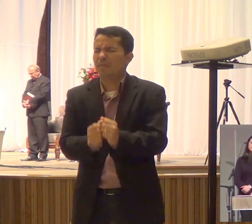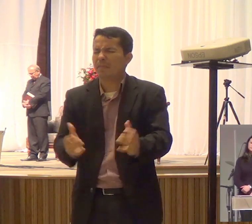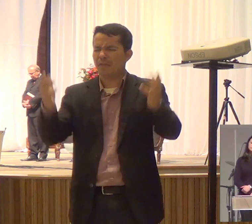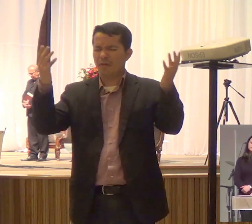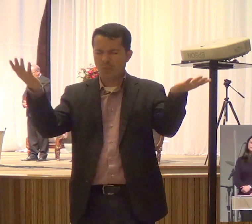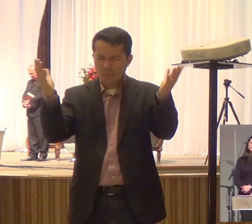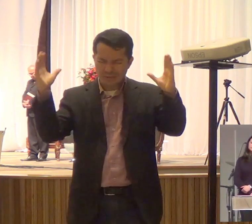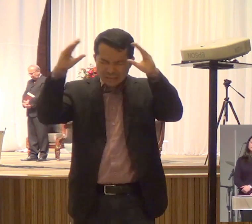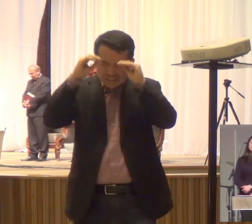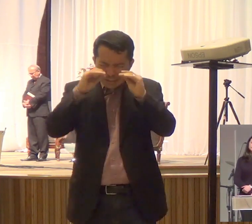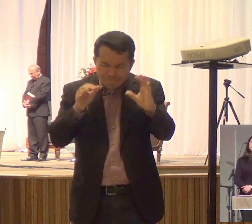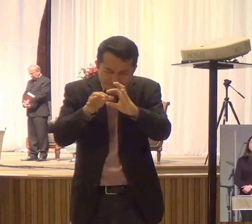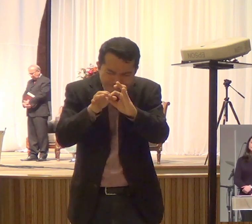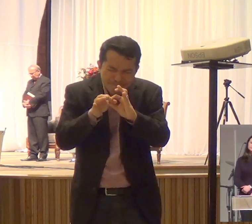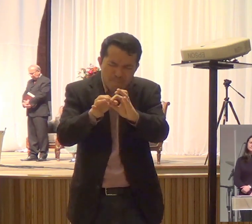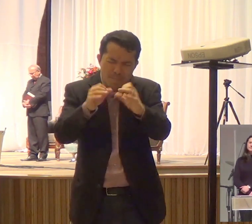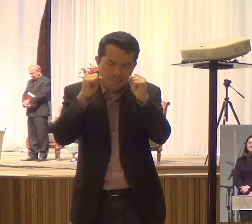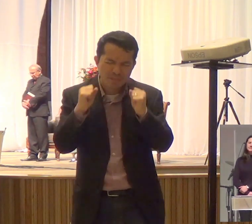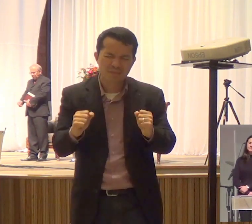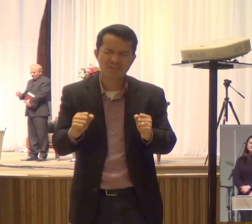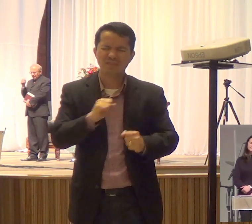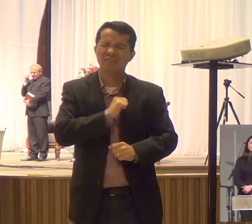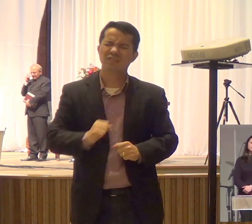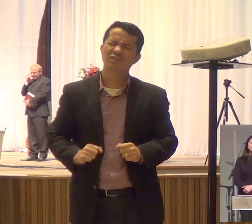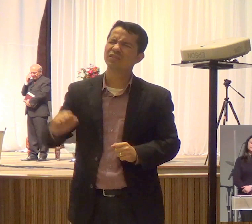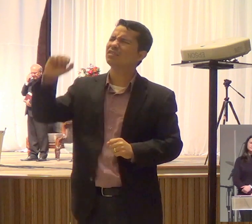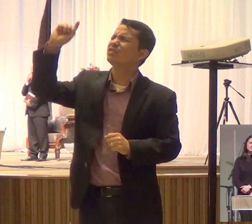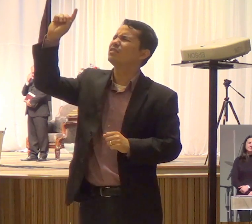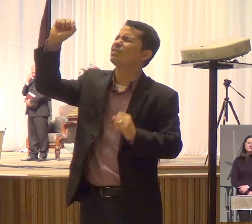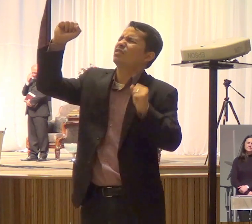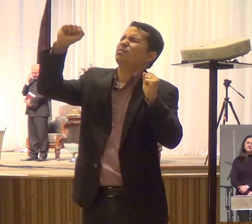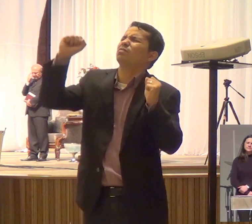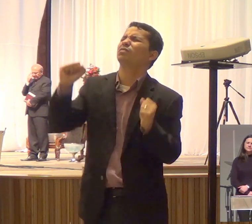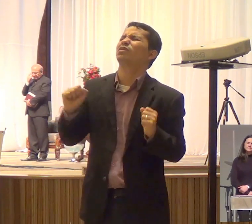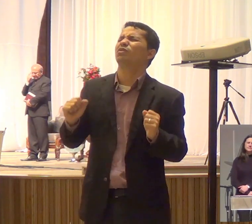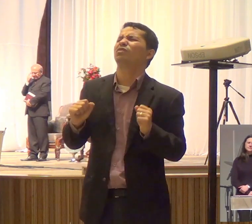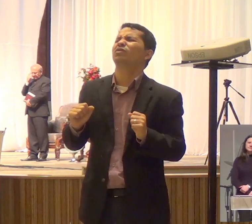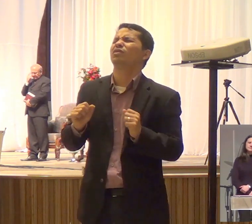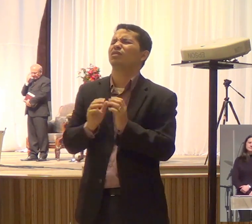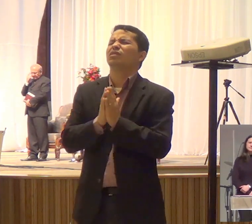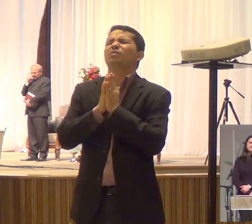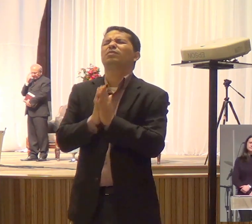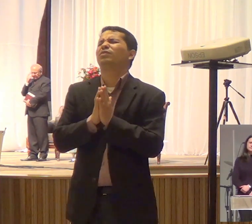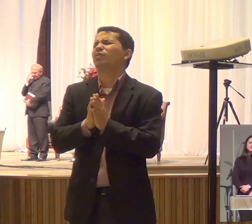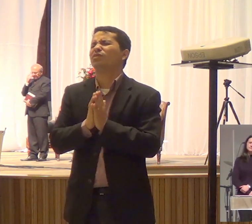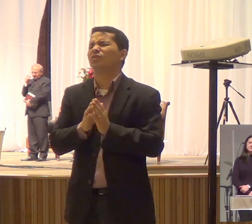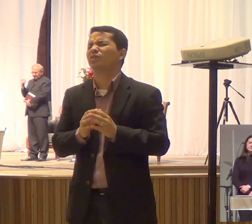noite, restaura a comunhão. E Senhor, volta, traz de novo